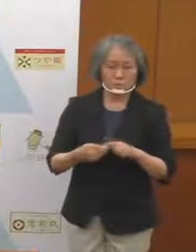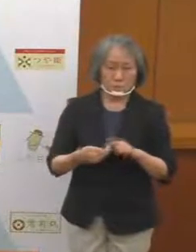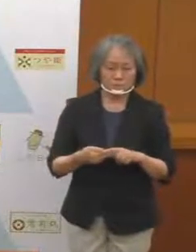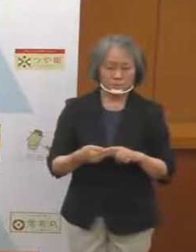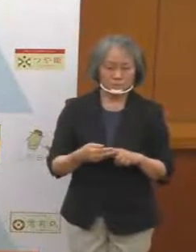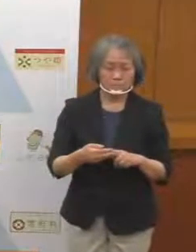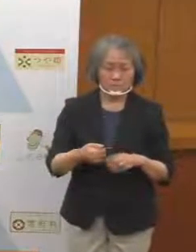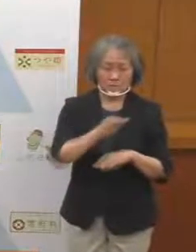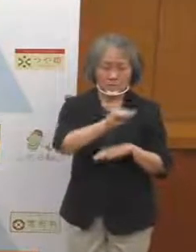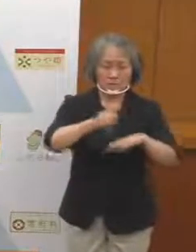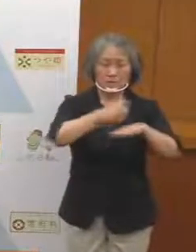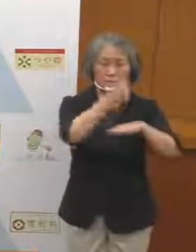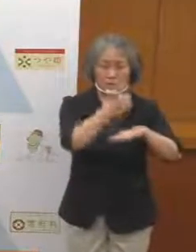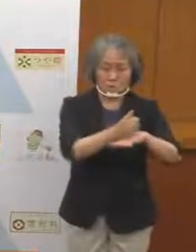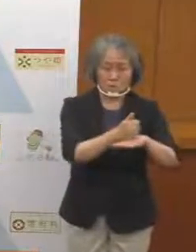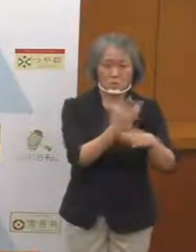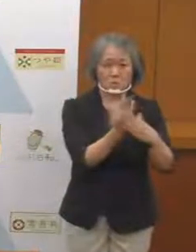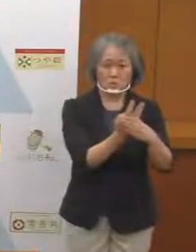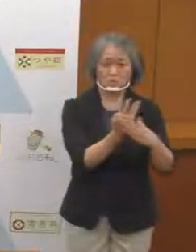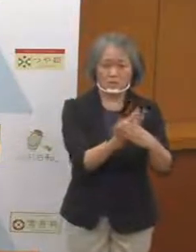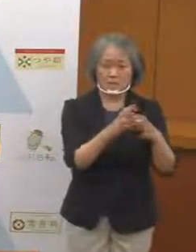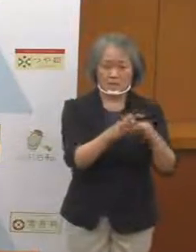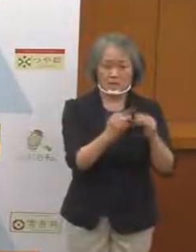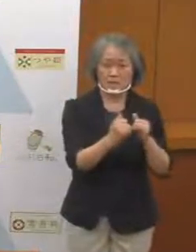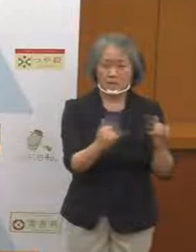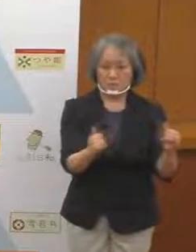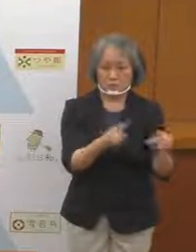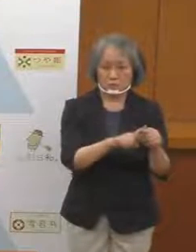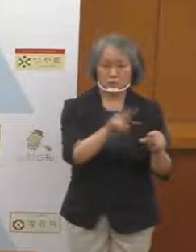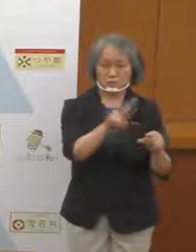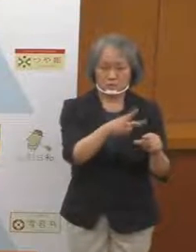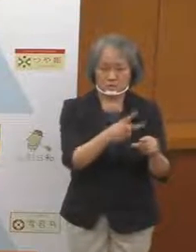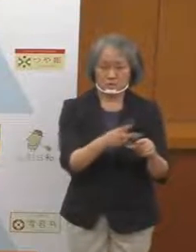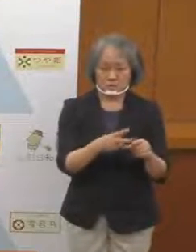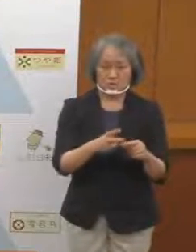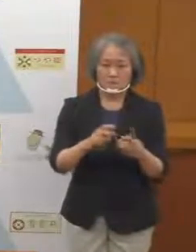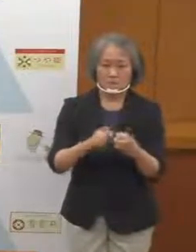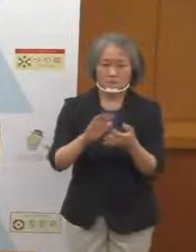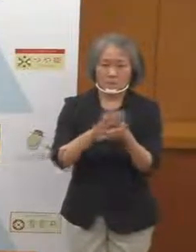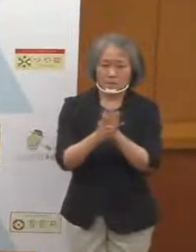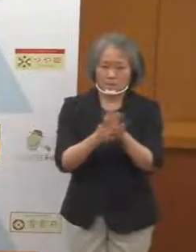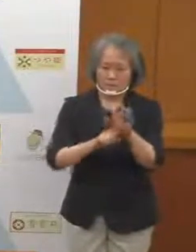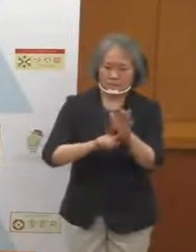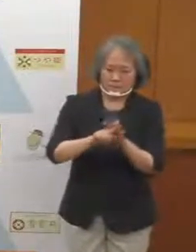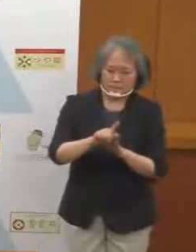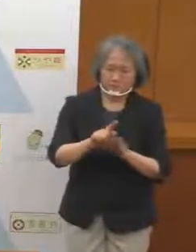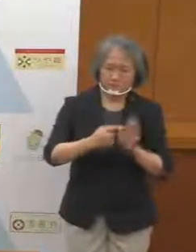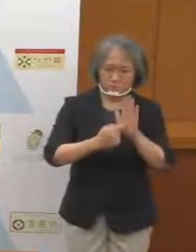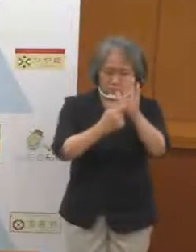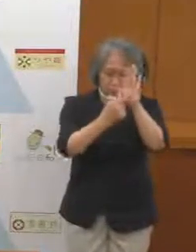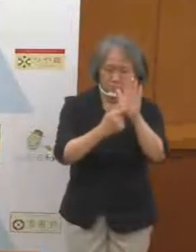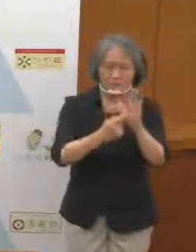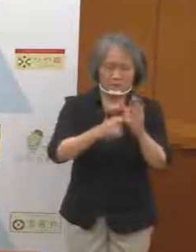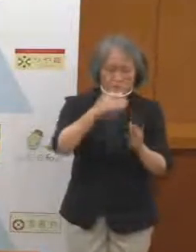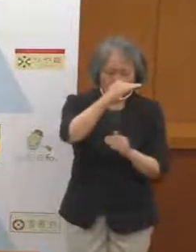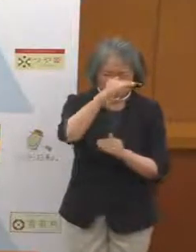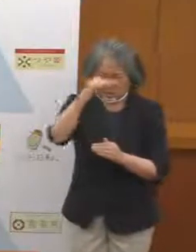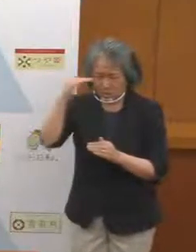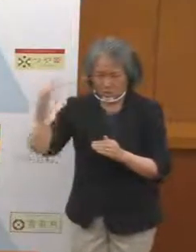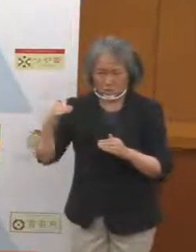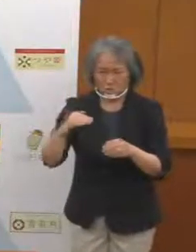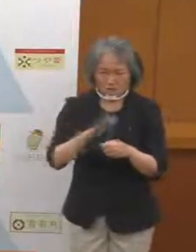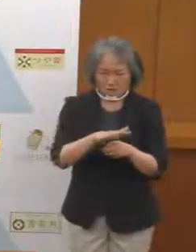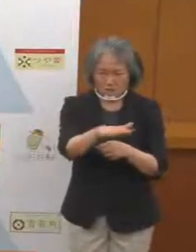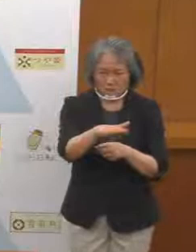蔵王温泉の関係者を中心に本県を代表する観光地であります蔵王の景観への影響を